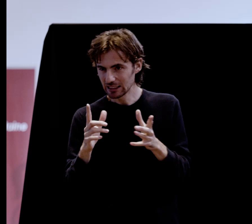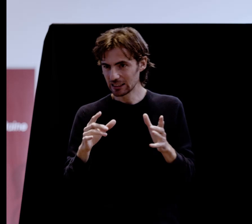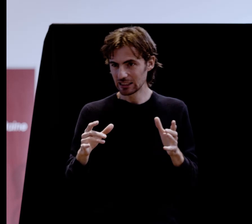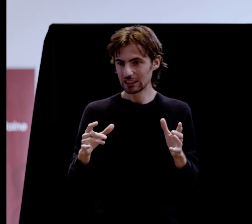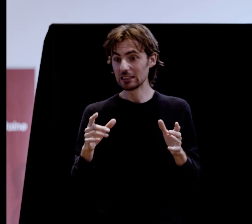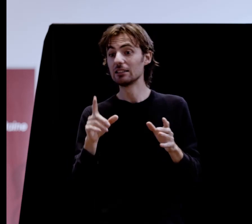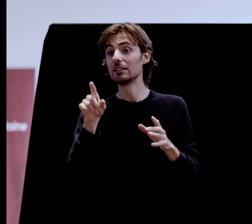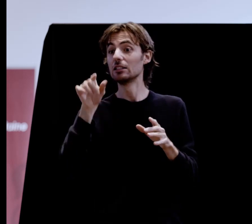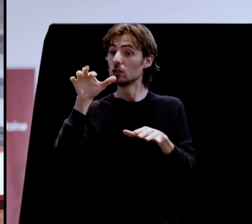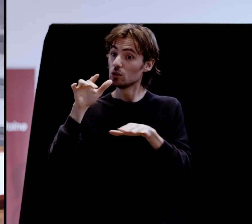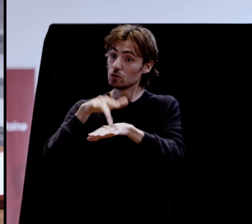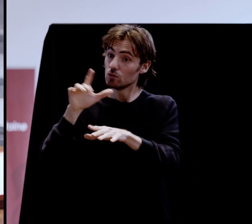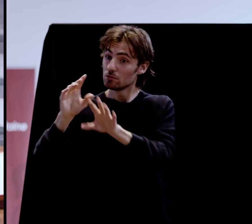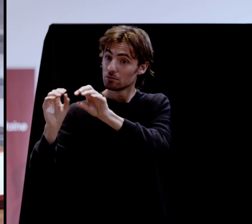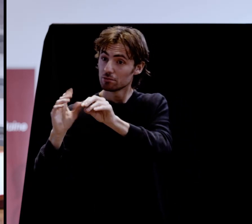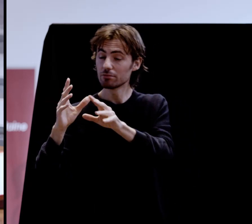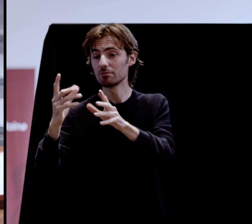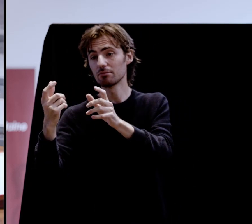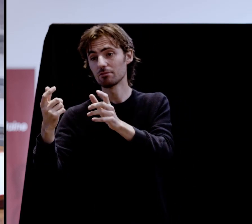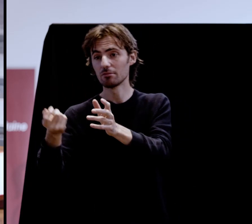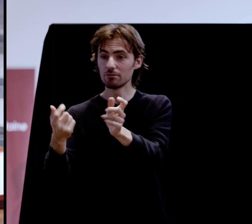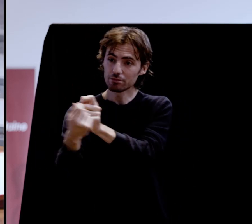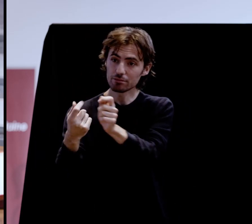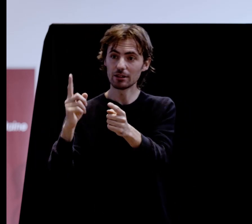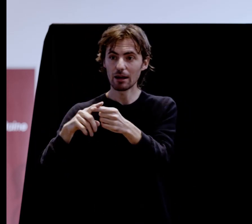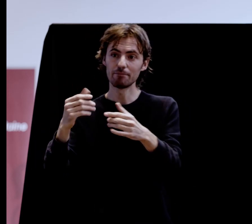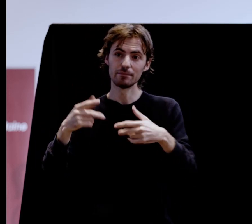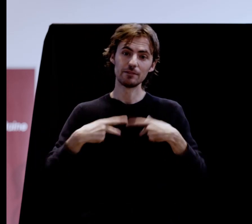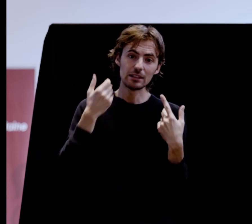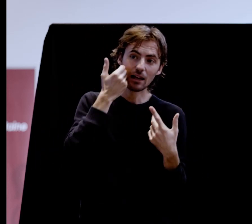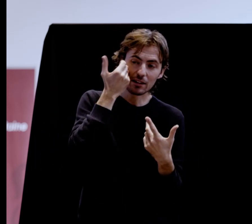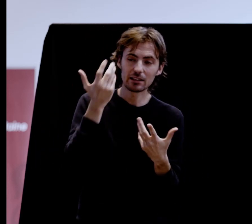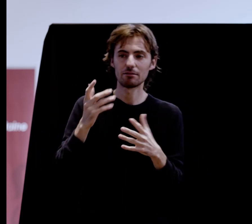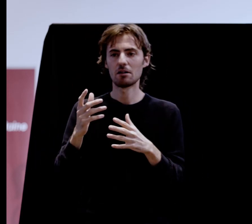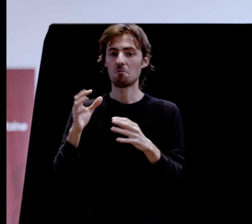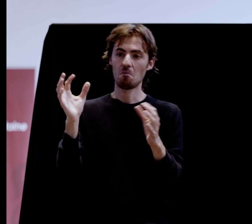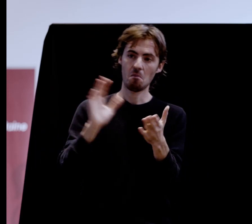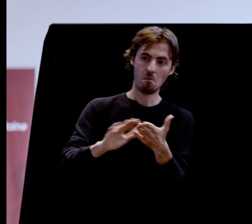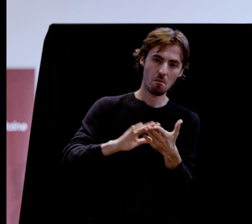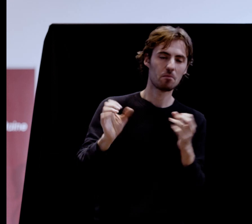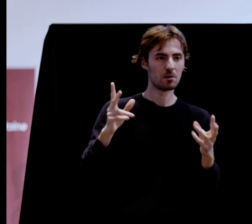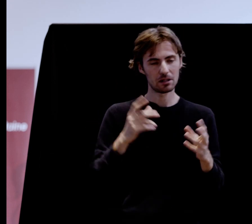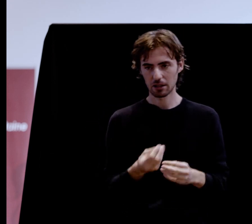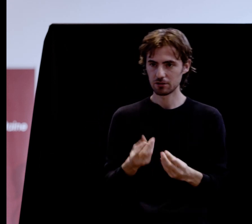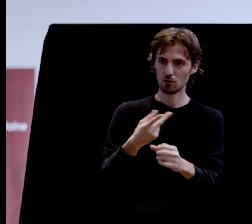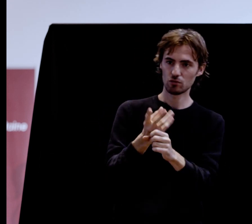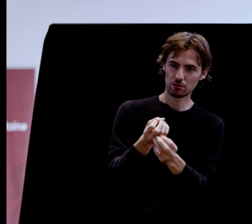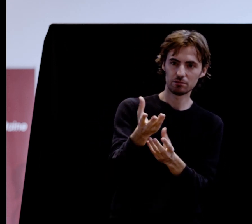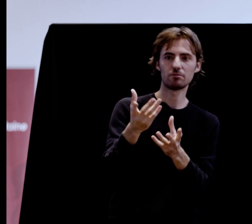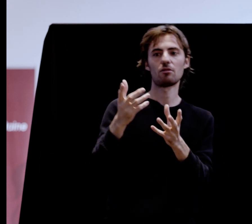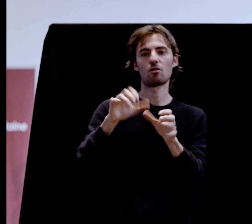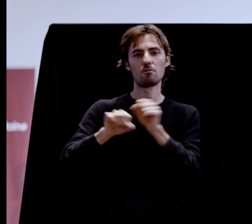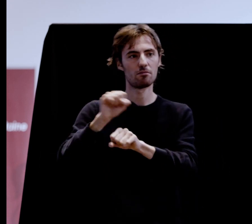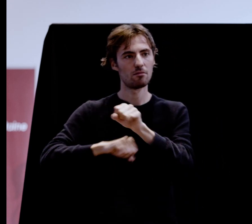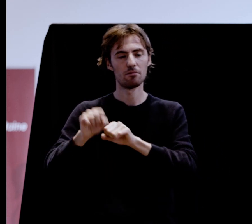une éducation à la vie affective, et par qui ? Et s'il n'y en a pas, c'est de donner ces outils pour aider à le mettre en place. Donc, comment ? Ça peut être